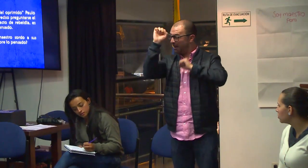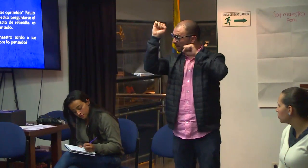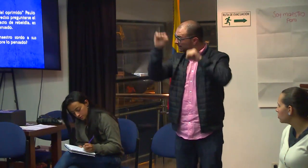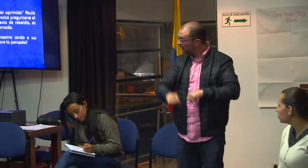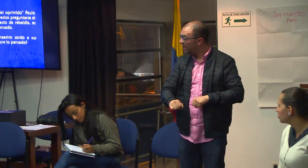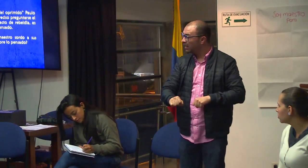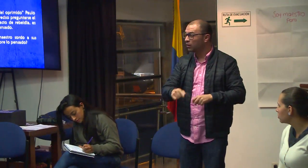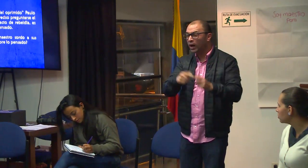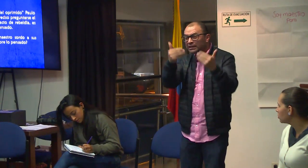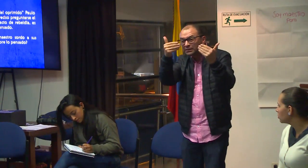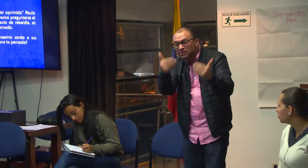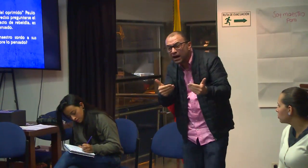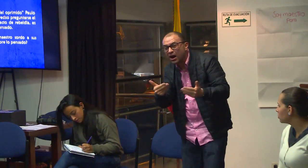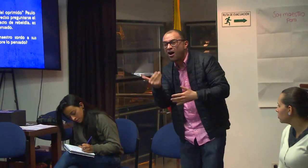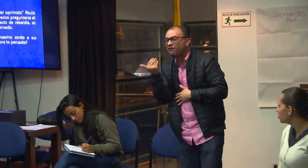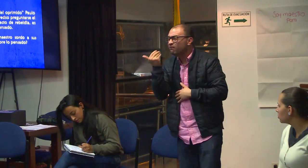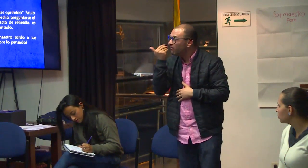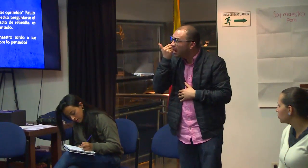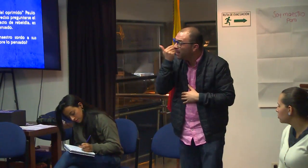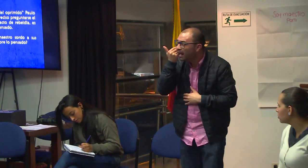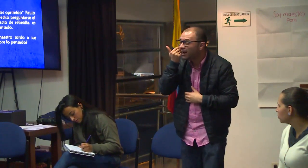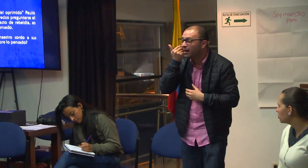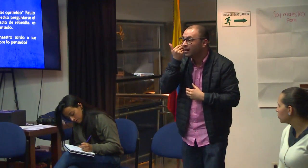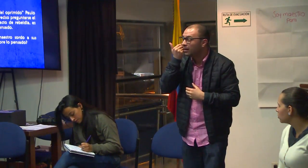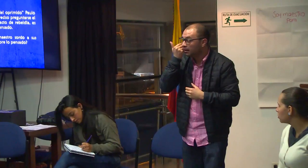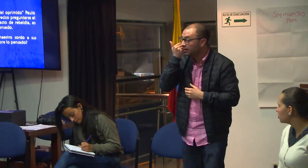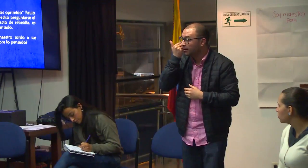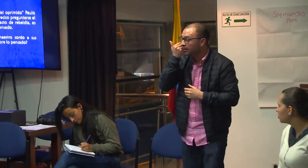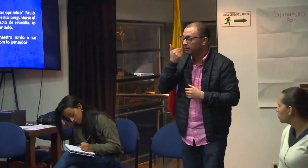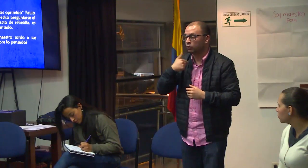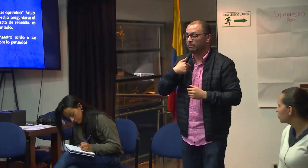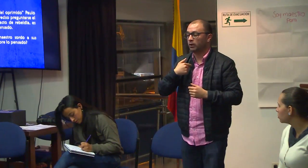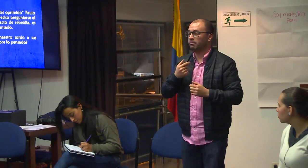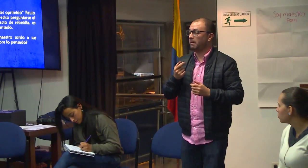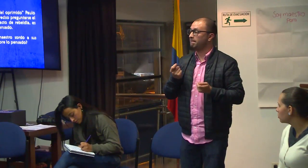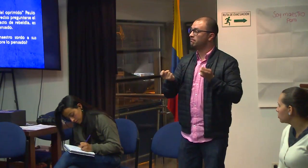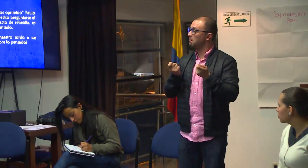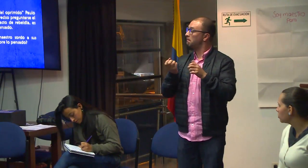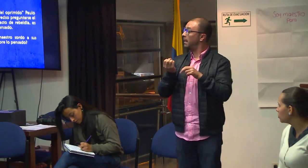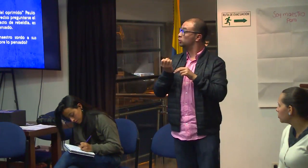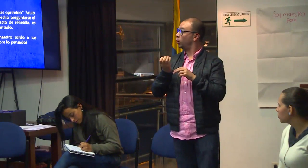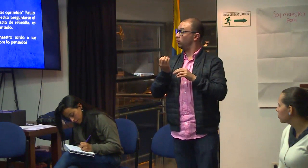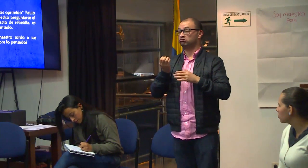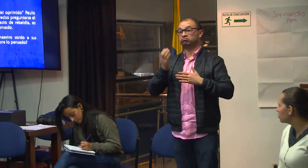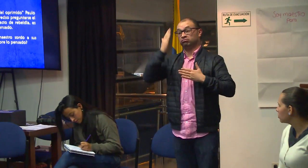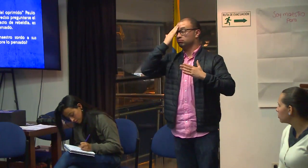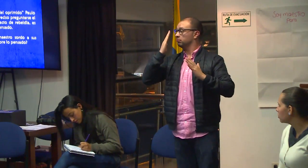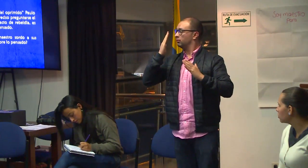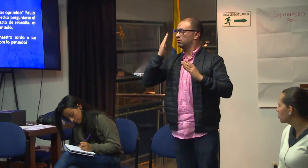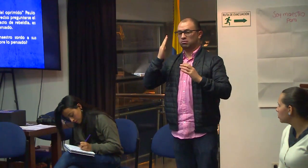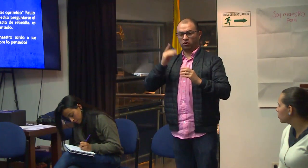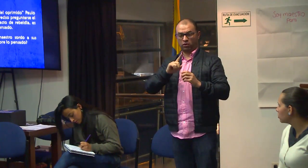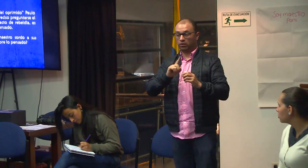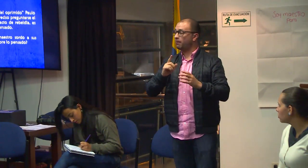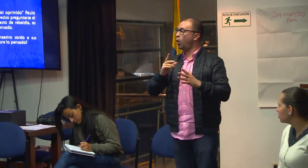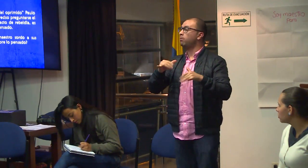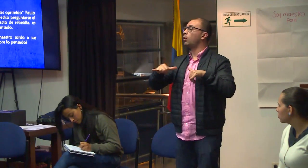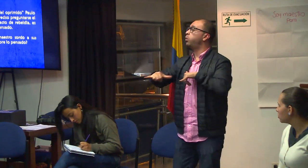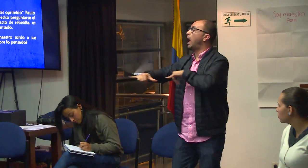pasa con esas personas que utilizan eso que es señas, que se han pensado que estaba por mucho tiempo enfermo o que